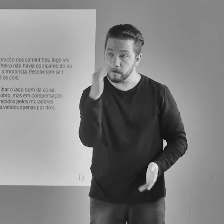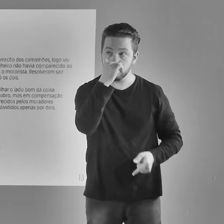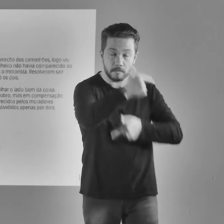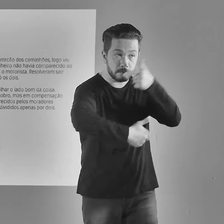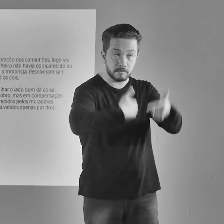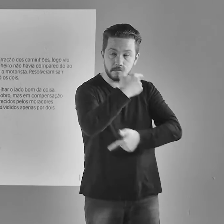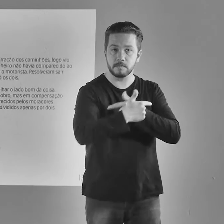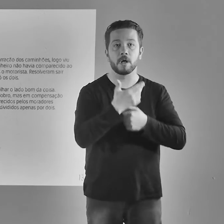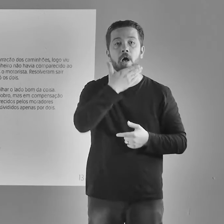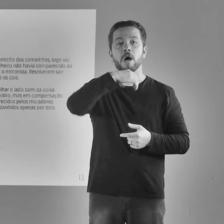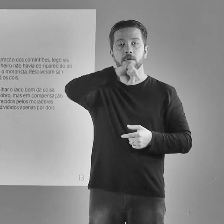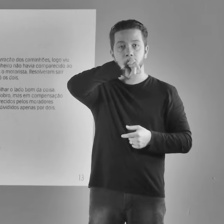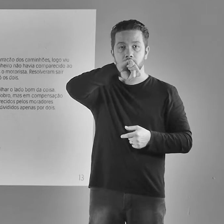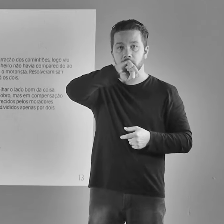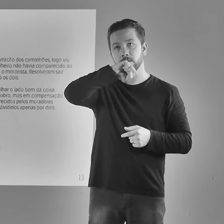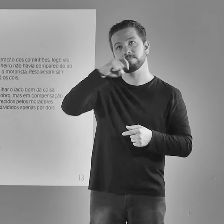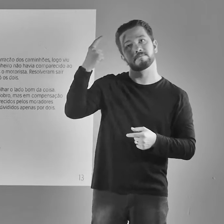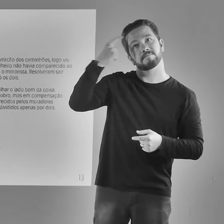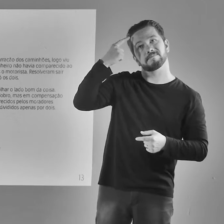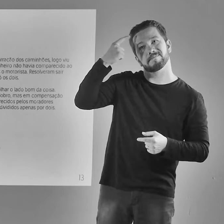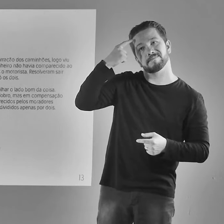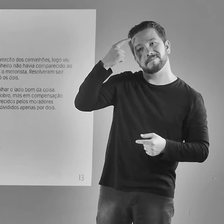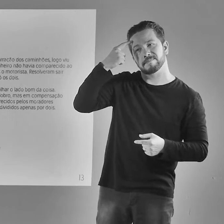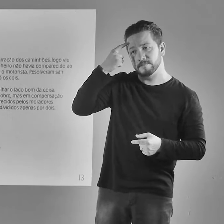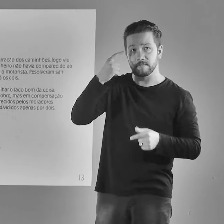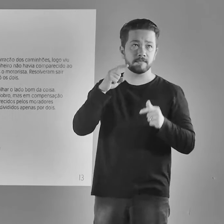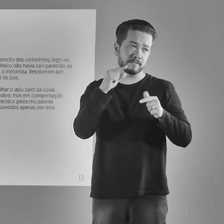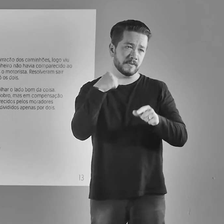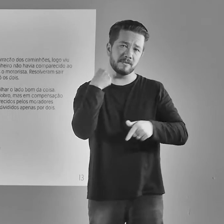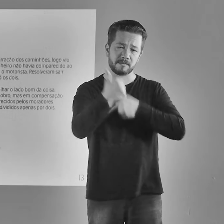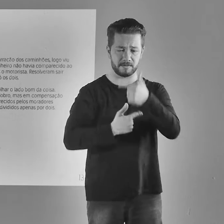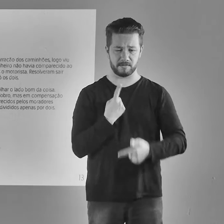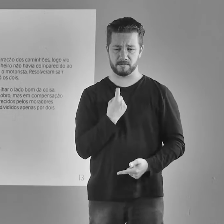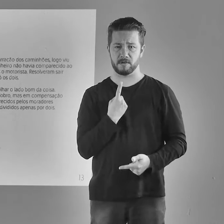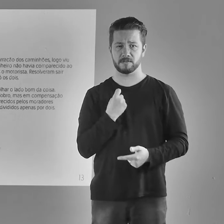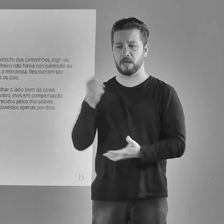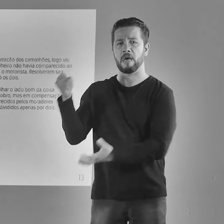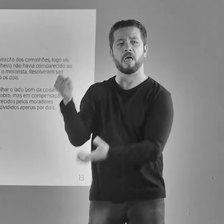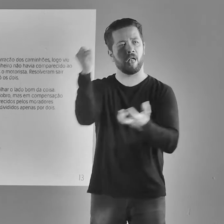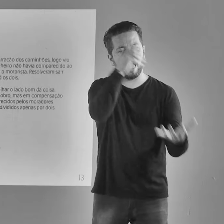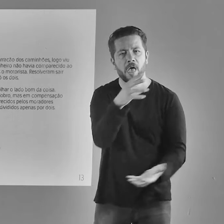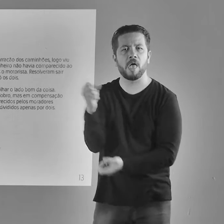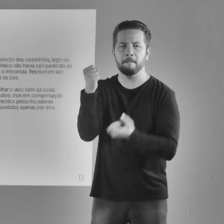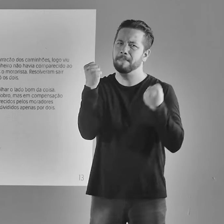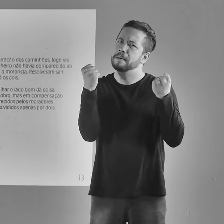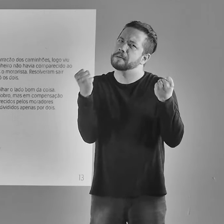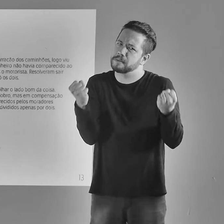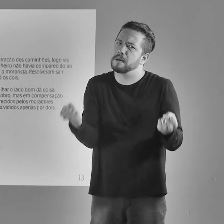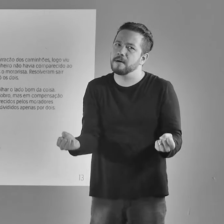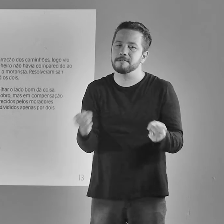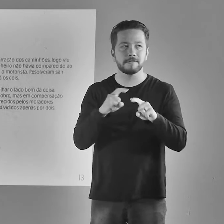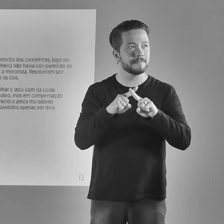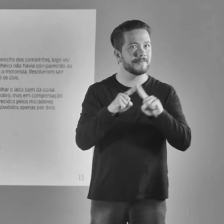Meu pai tentou olhar pelo lado bom da coisa. Trabalharia em dobro, mas em compensação, os